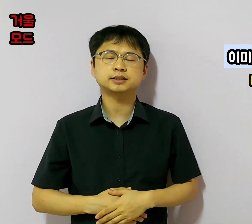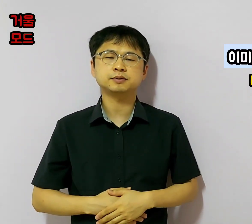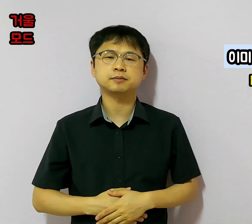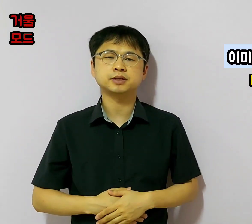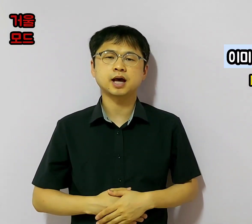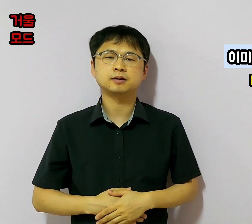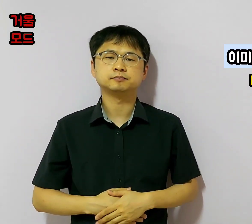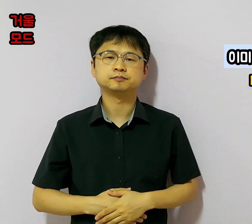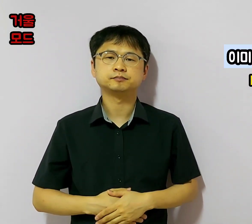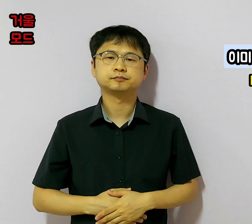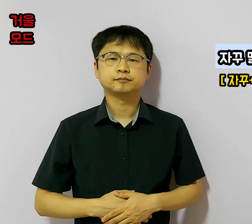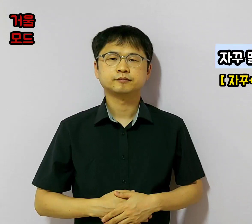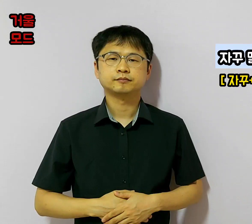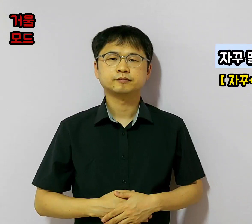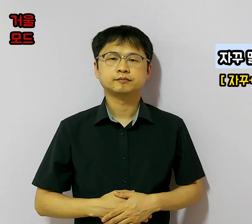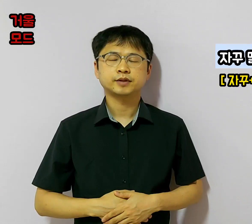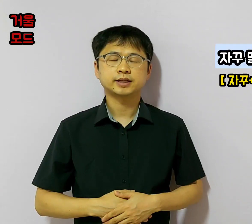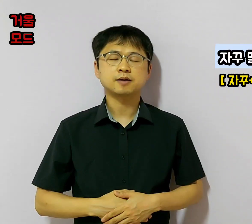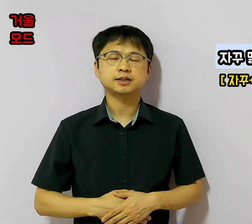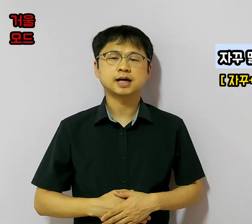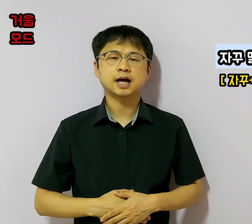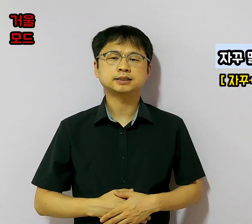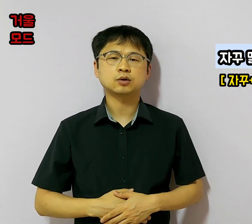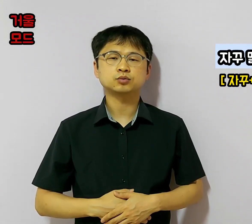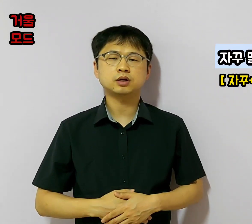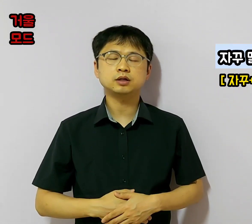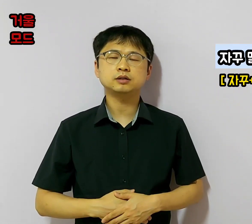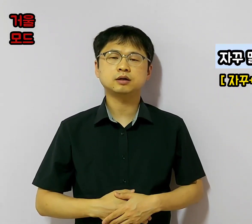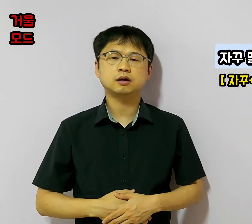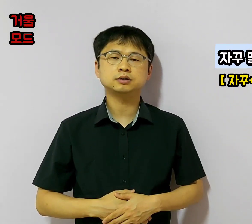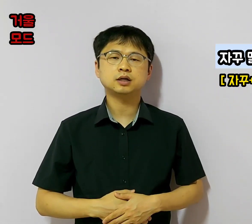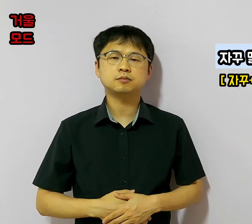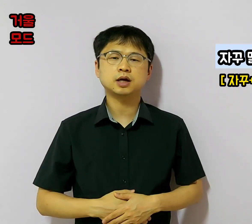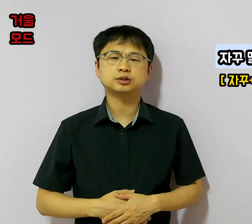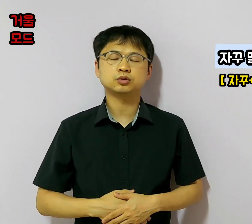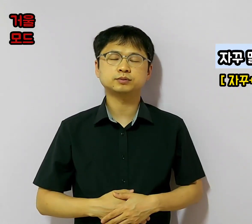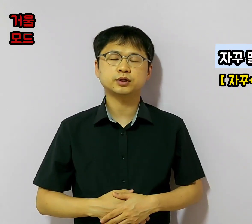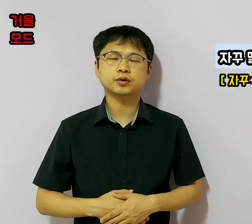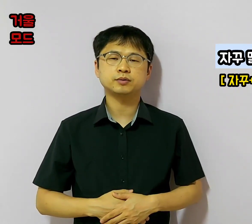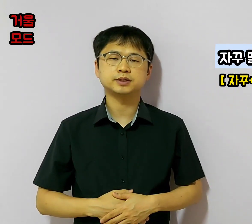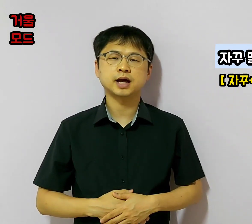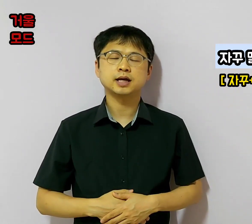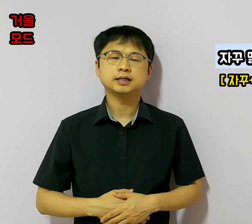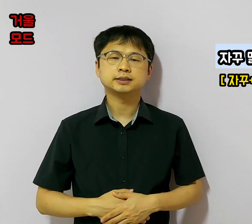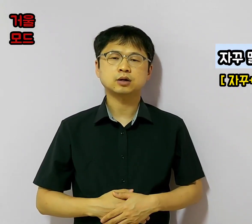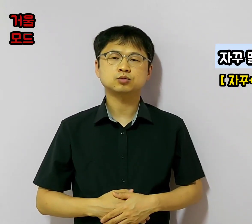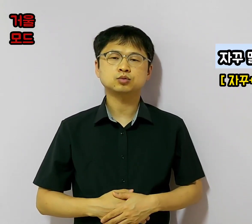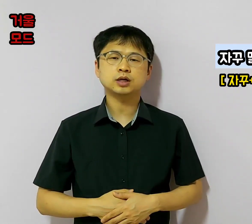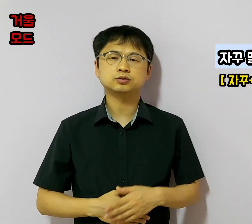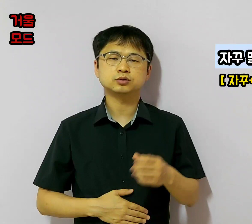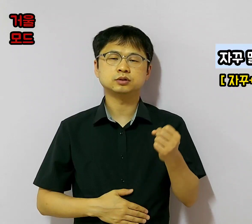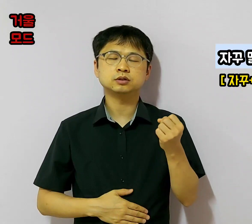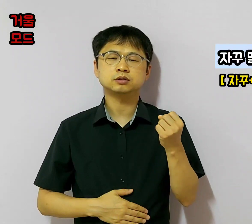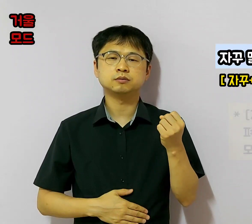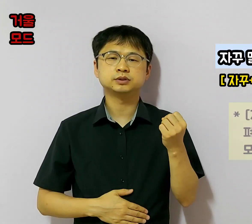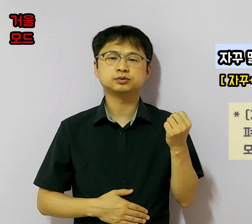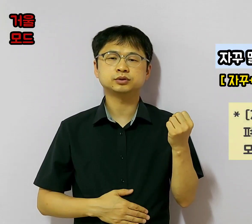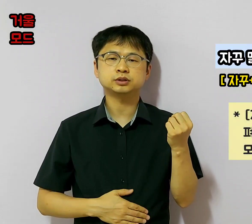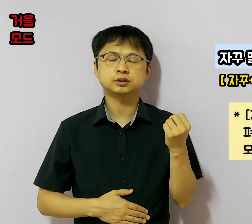표현하시면 됩니다. 네, 다음 가사. 자꾸 떨리는 건 설명할 수 없어요입니다. 자꾸라는 수어는 검지